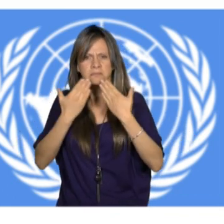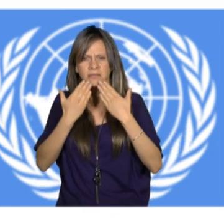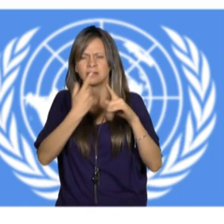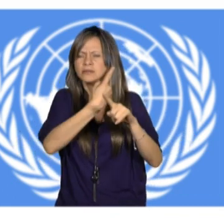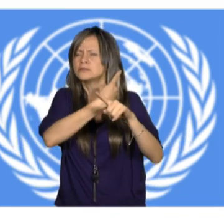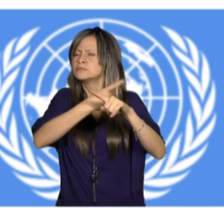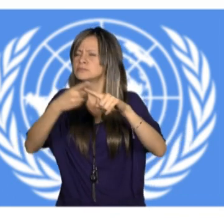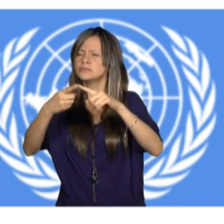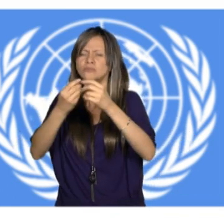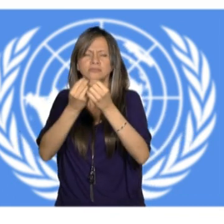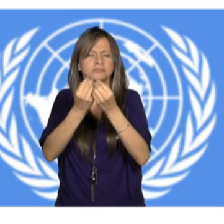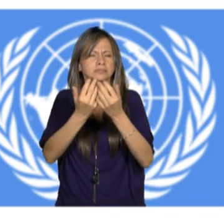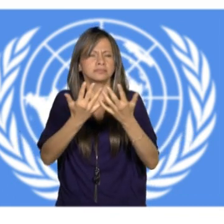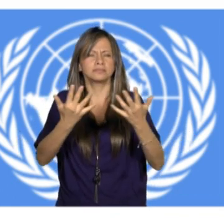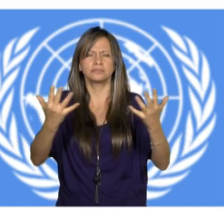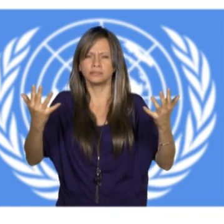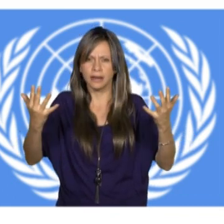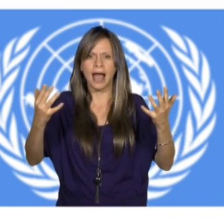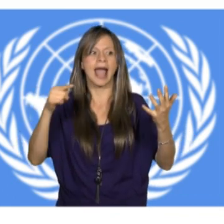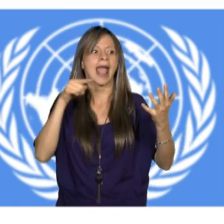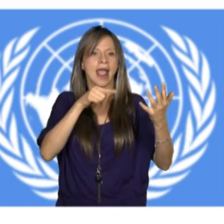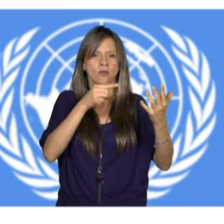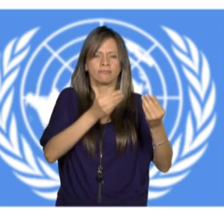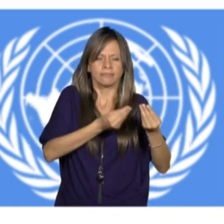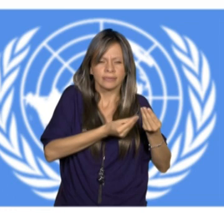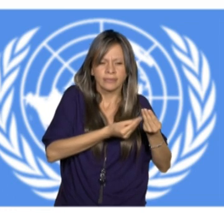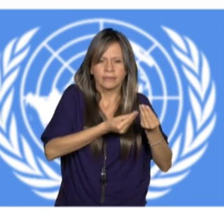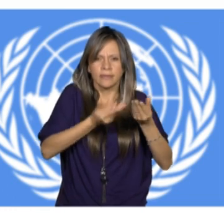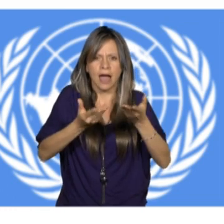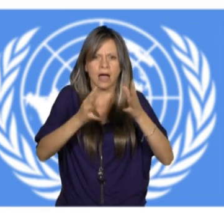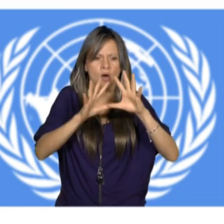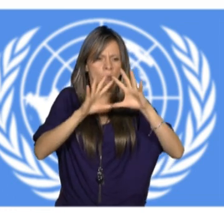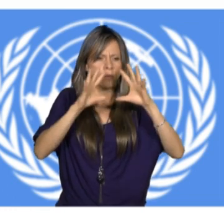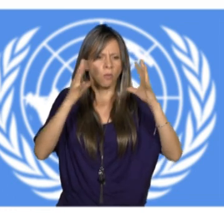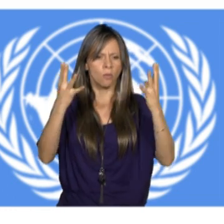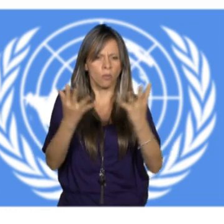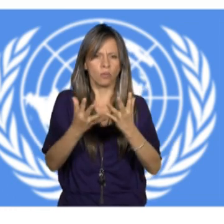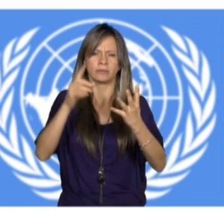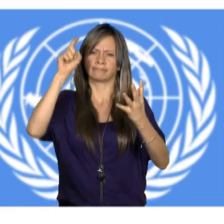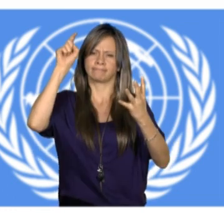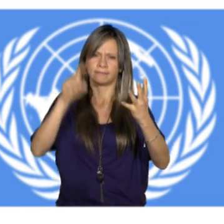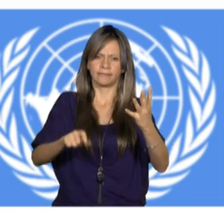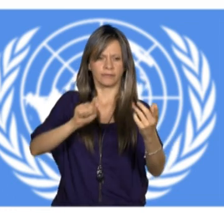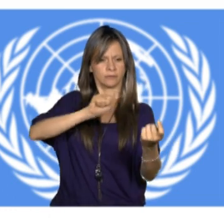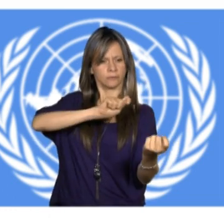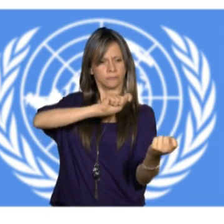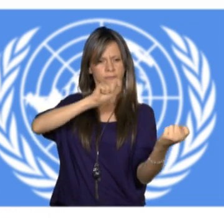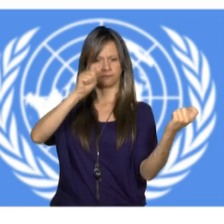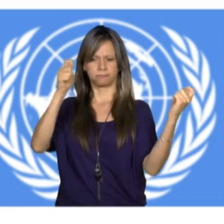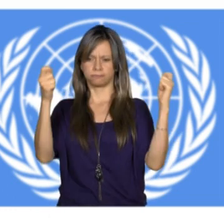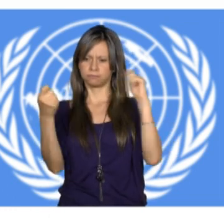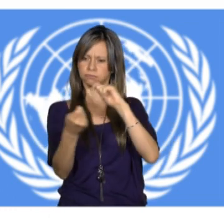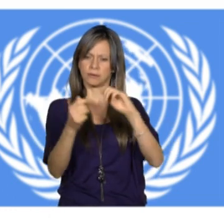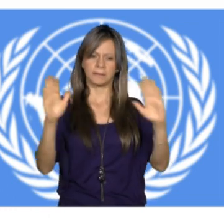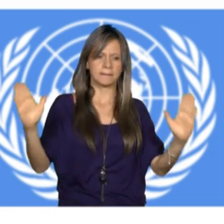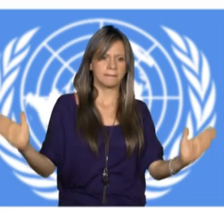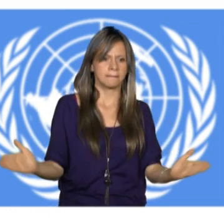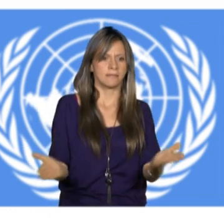oportunidades en los ámbitos civil, político, económico, social y cultural, tanto en los